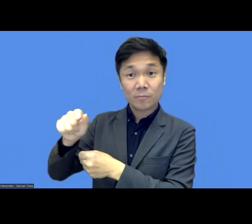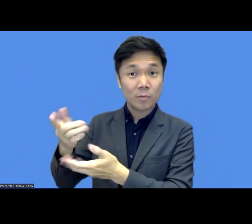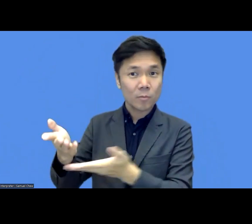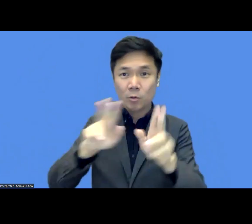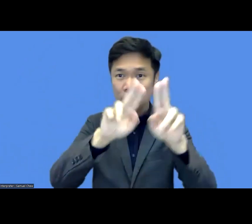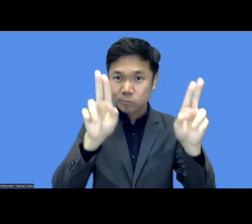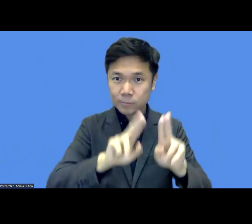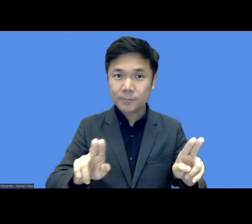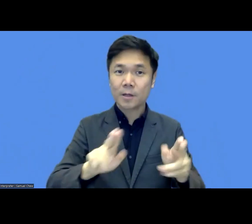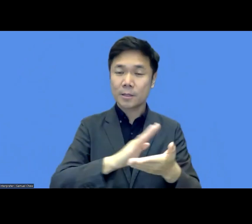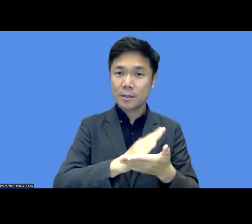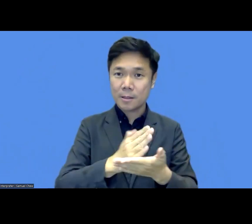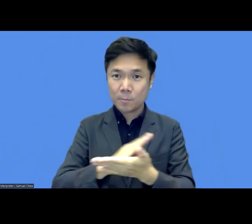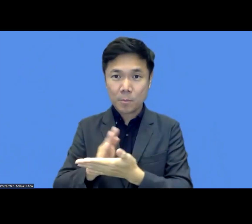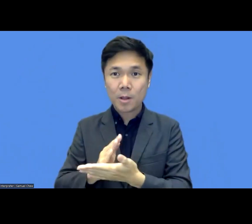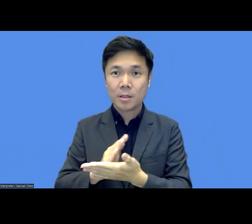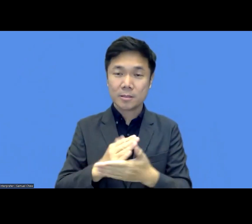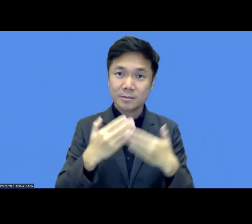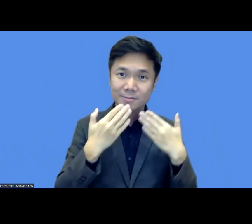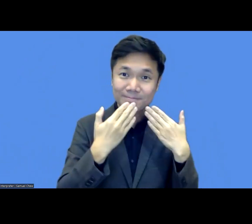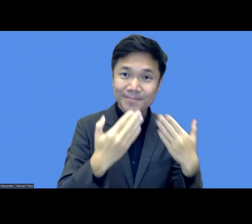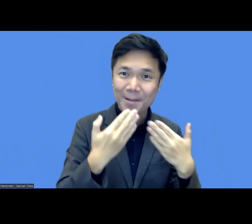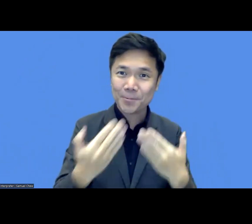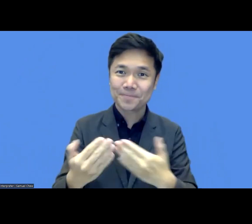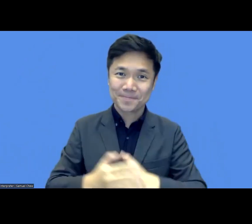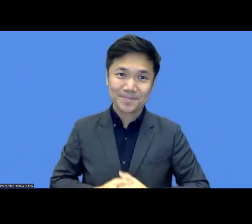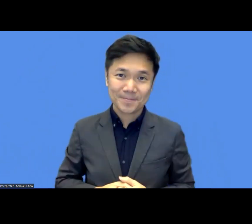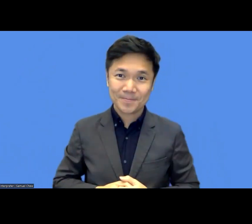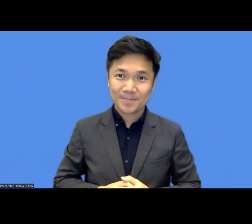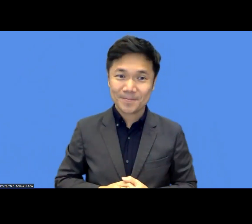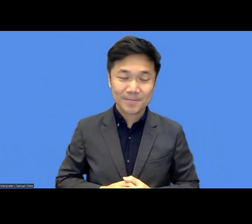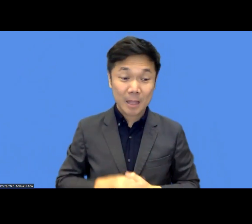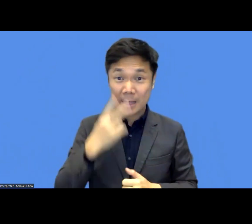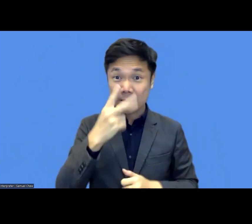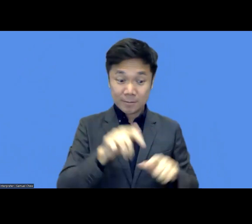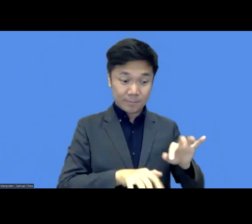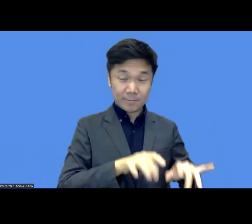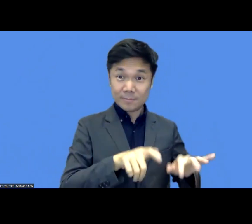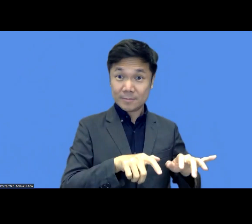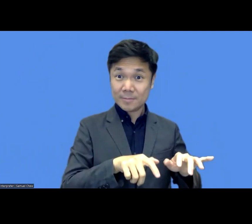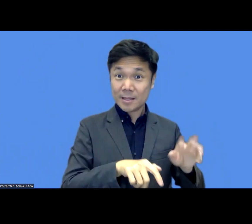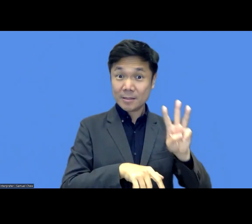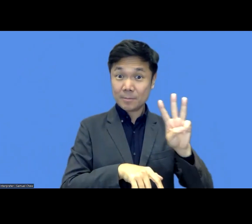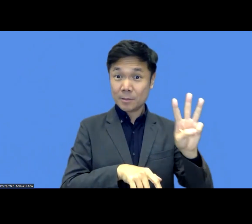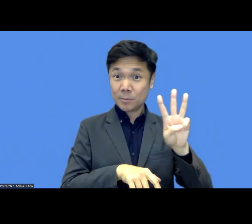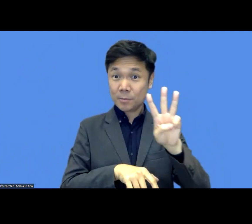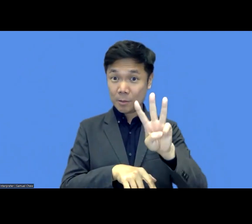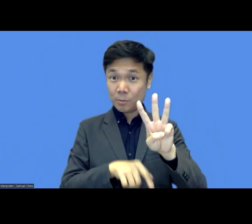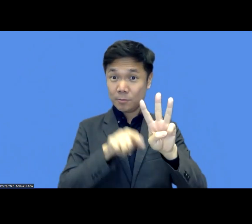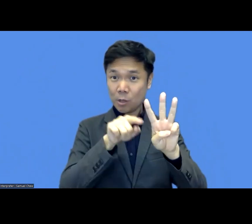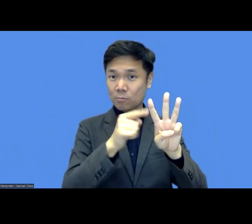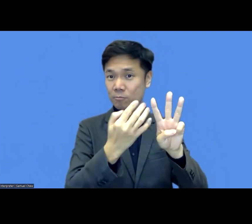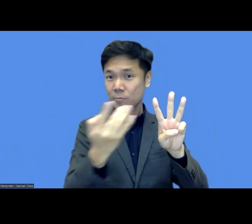Muchísimas gracias en organizarlo, en organizar esta reunión, en organizar los intérpretes de lengua de señas, en organizar los intérpretes